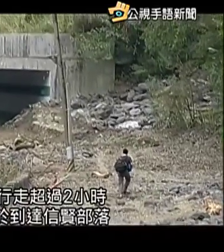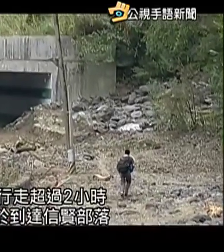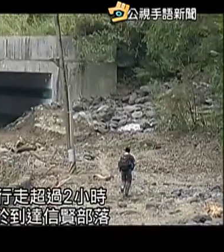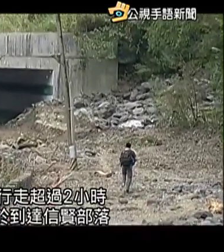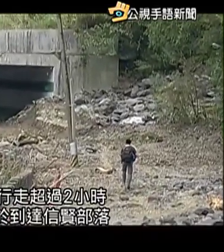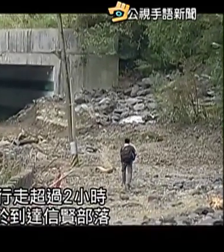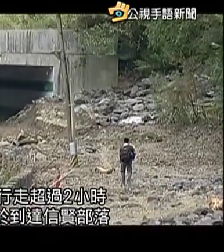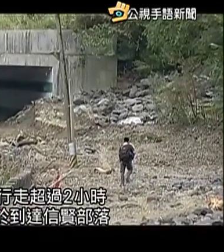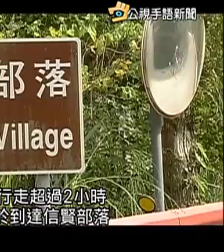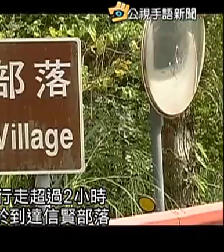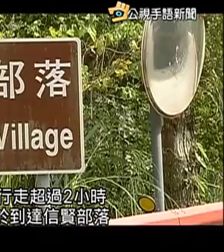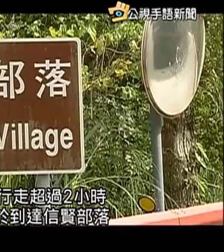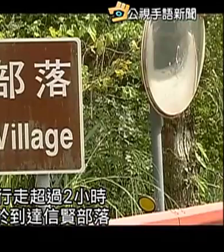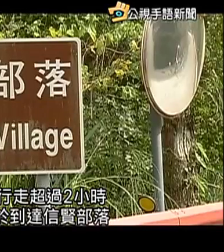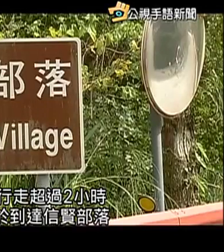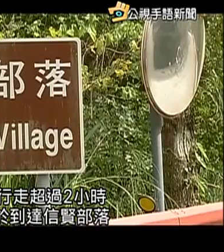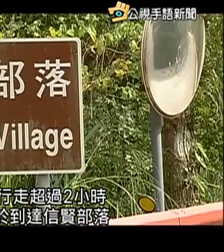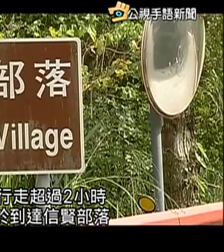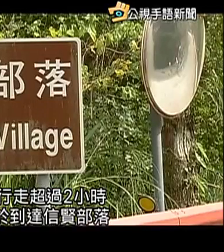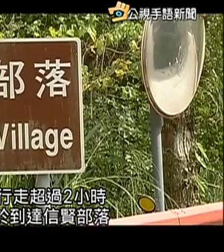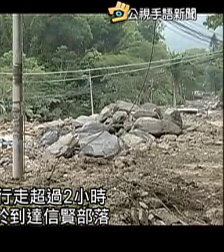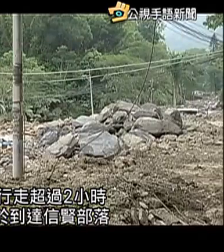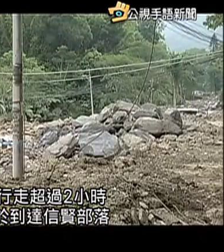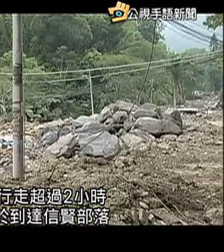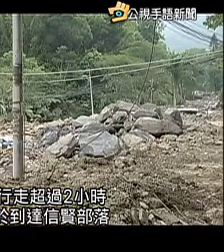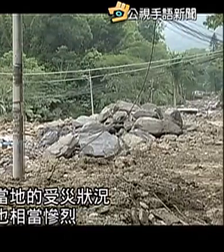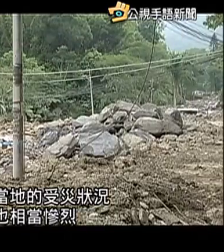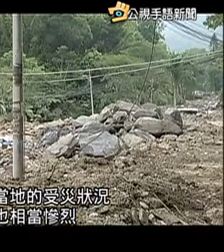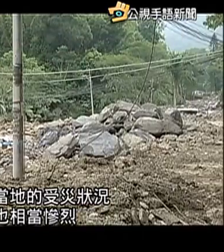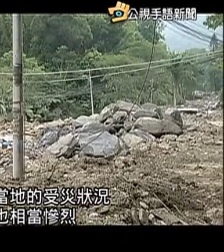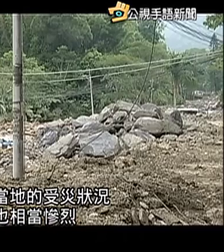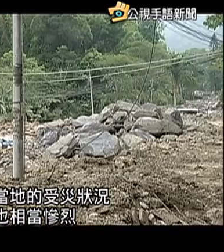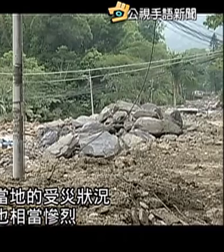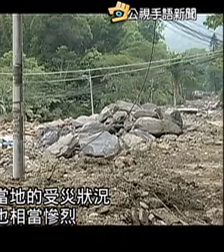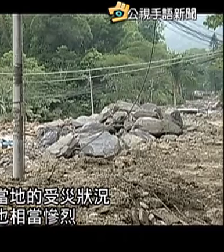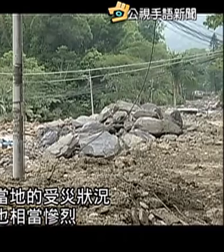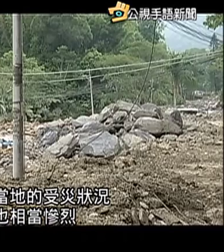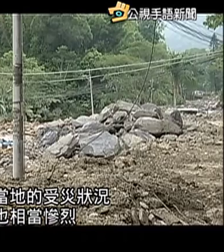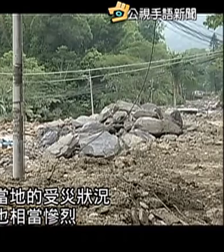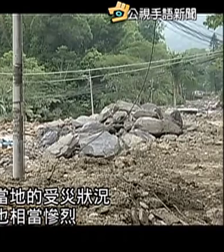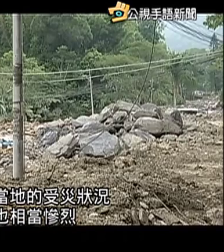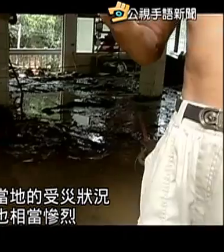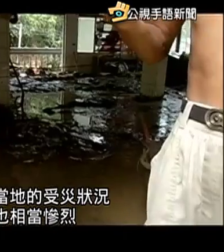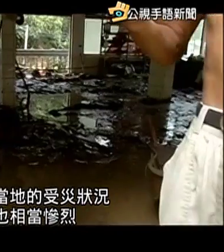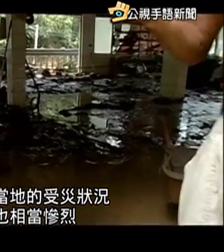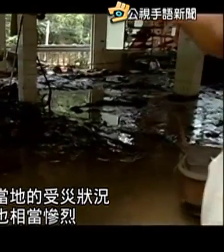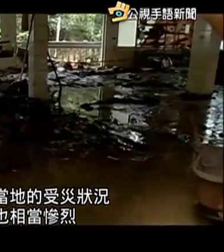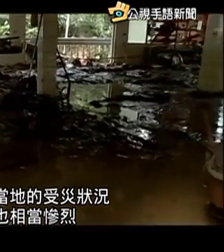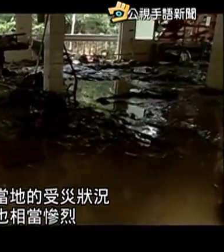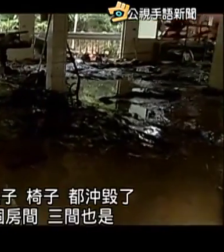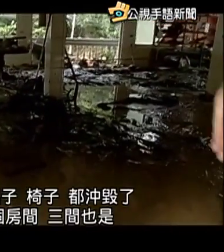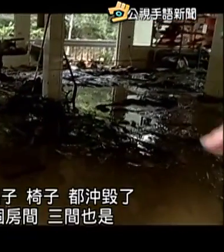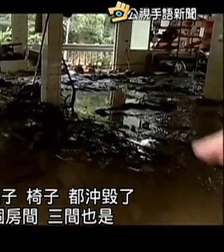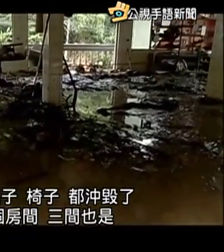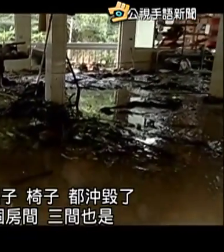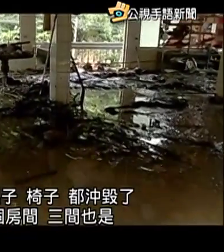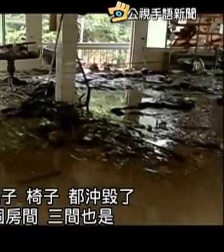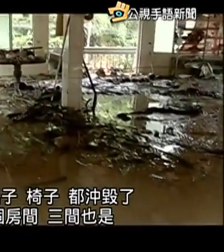超过两小时才终于到达信贤部落。看到当地的受灾状况也相当惨烈， 怪一些桌子椅子，